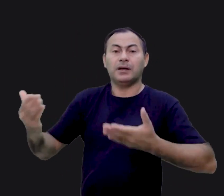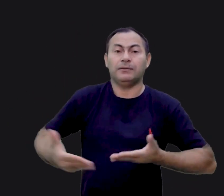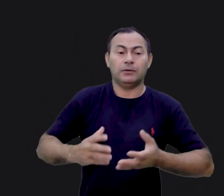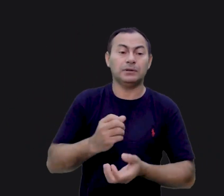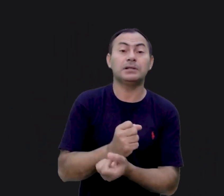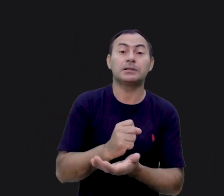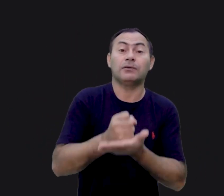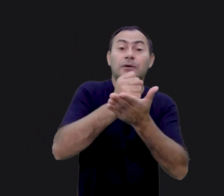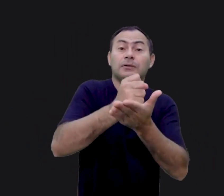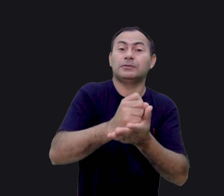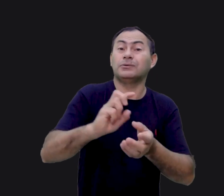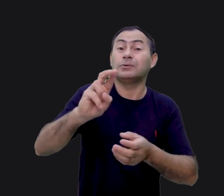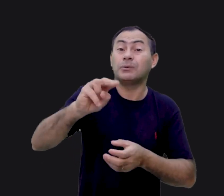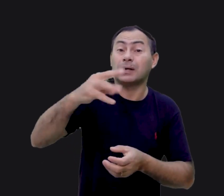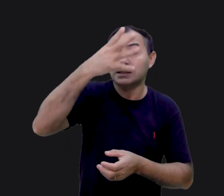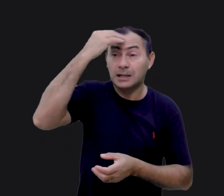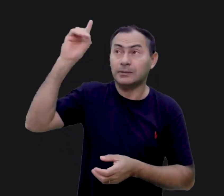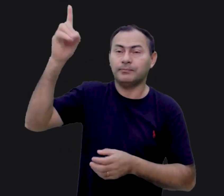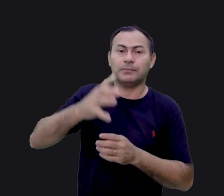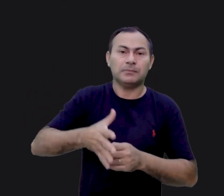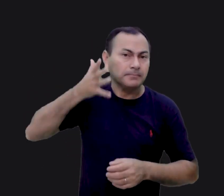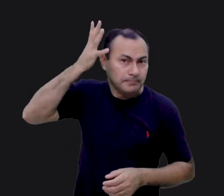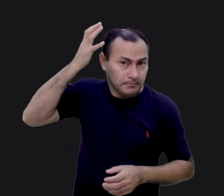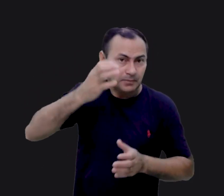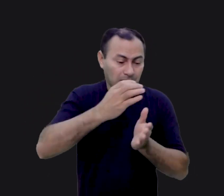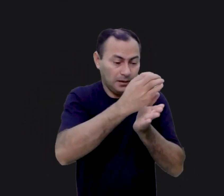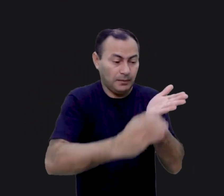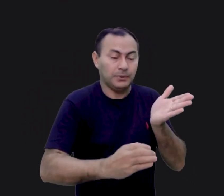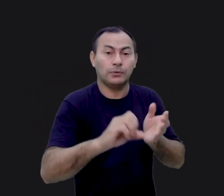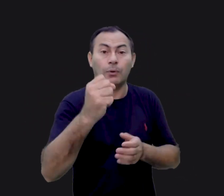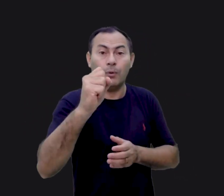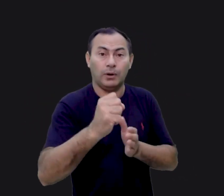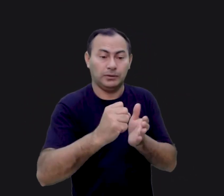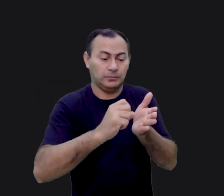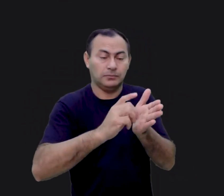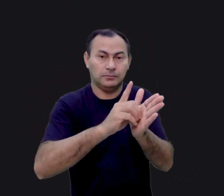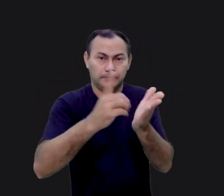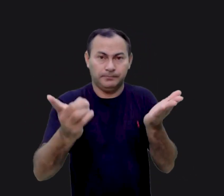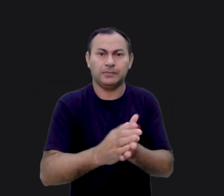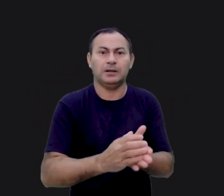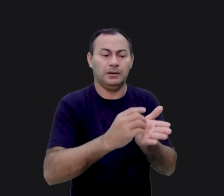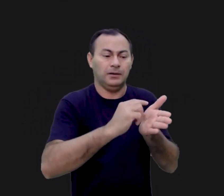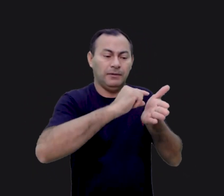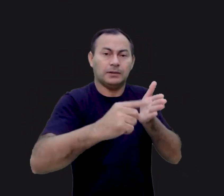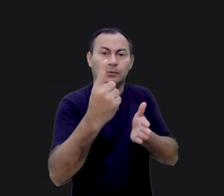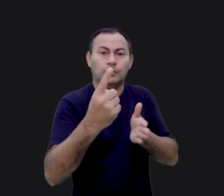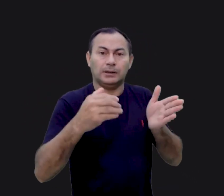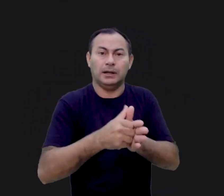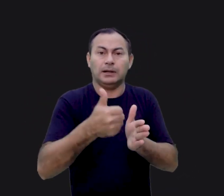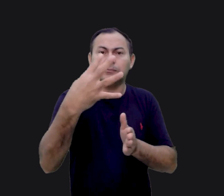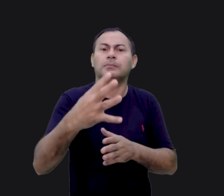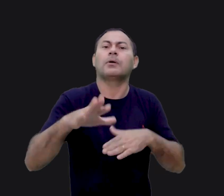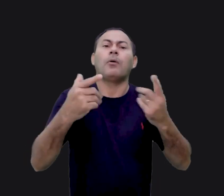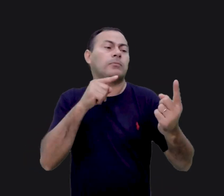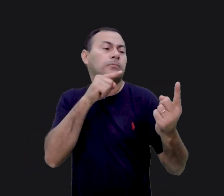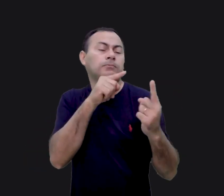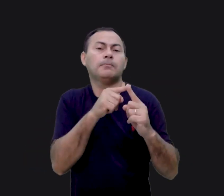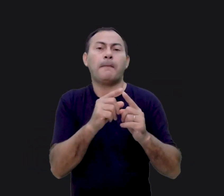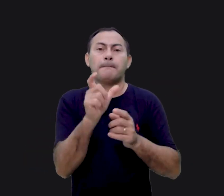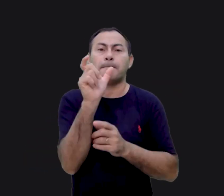da servidão sabe o sermão do capítulo 8 de Deuteronômio dos Versículos 1 ao 14 e disse em primeiro lugar qual é o propósito